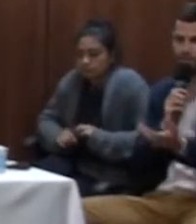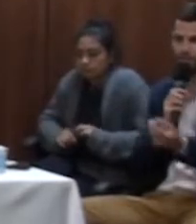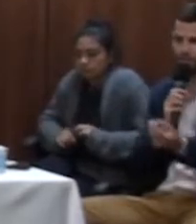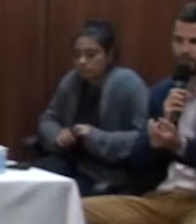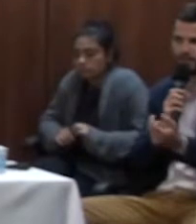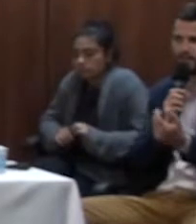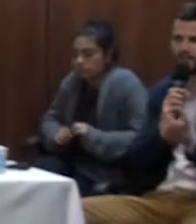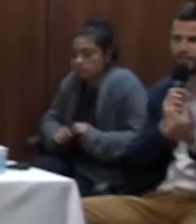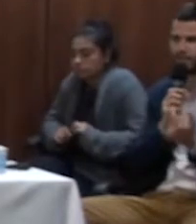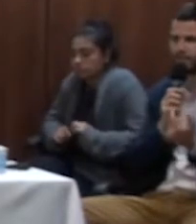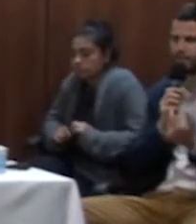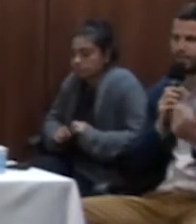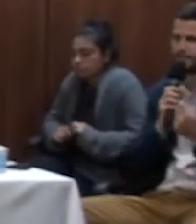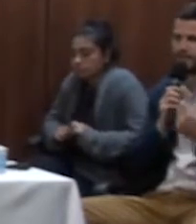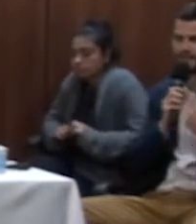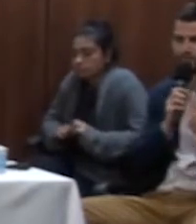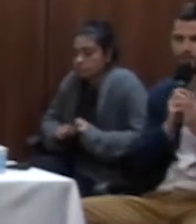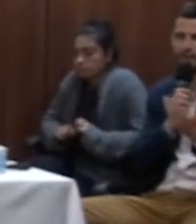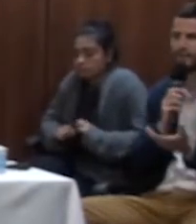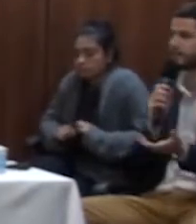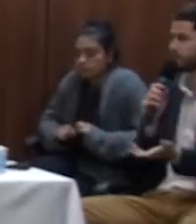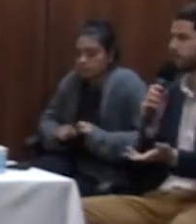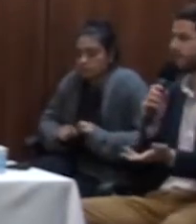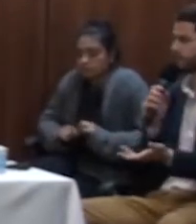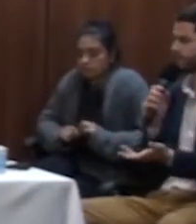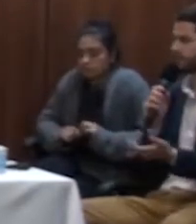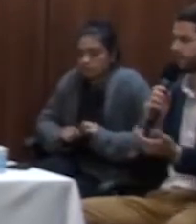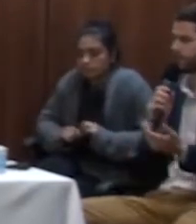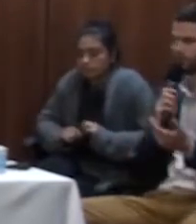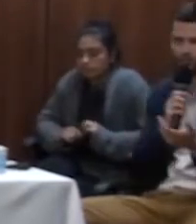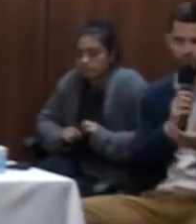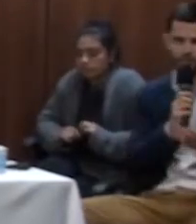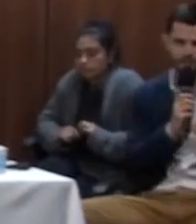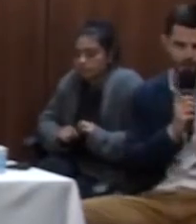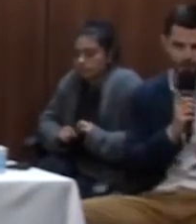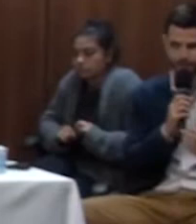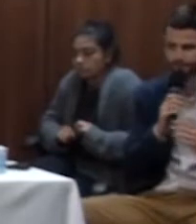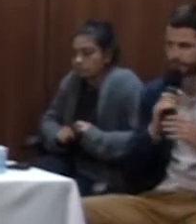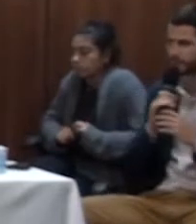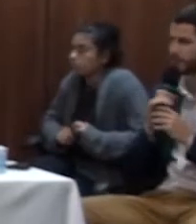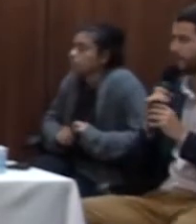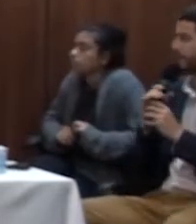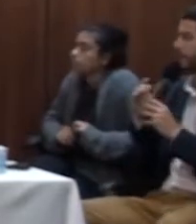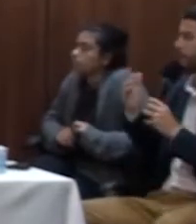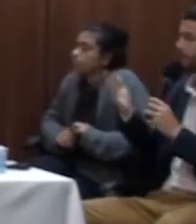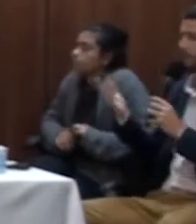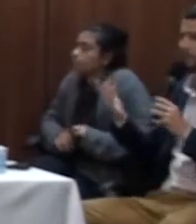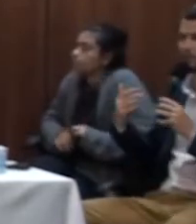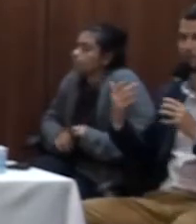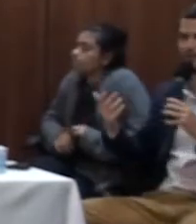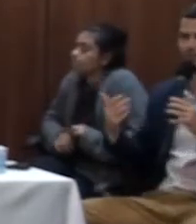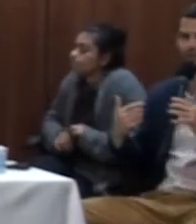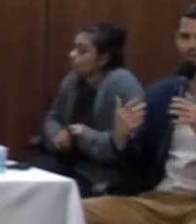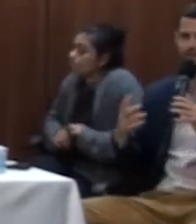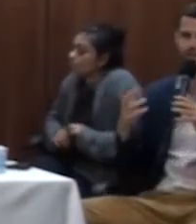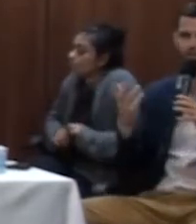de atribuições de ação direta está com o Estado, né? Está com o poder estadual. Isso